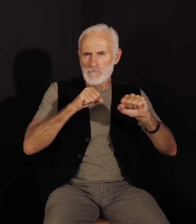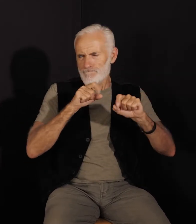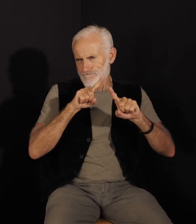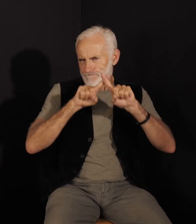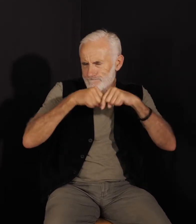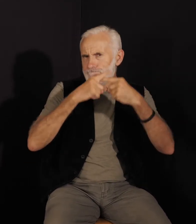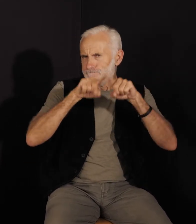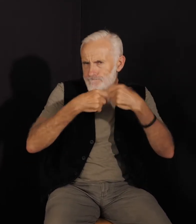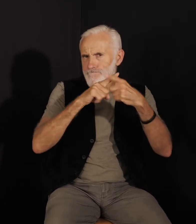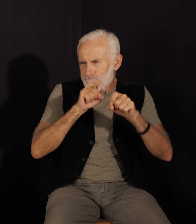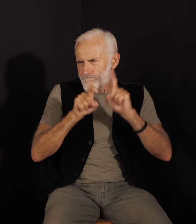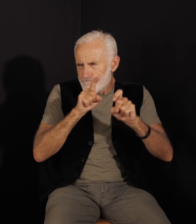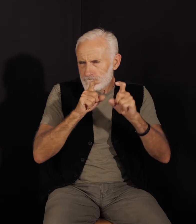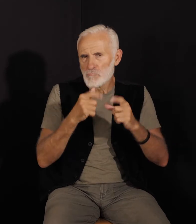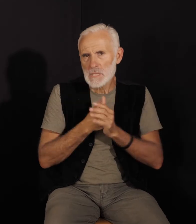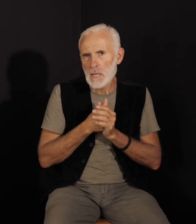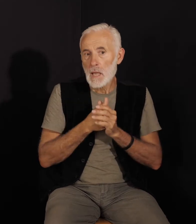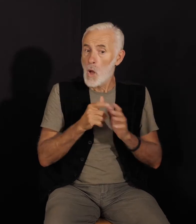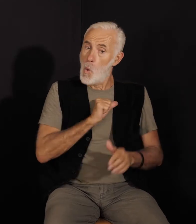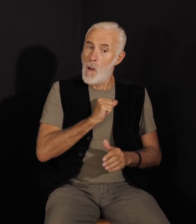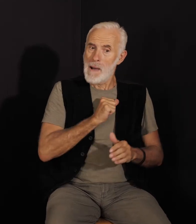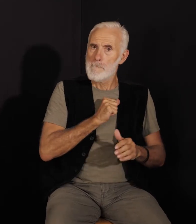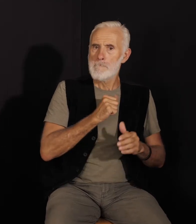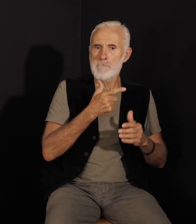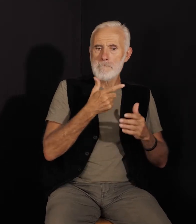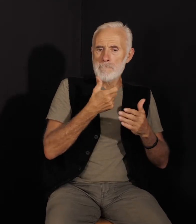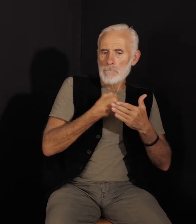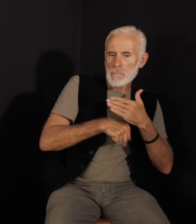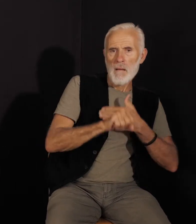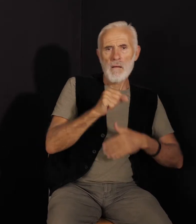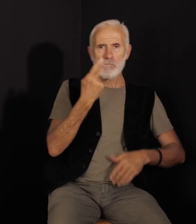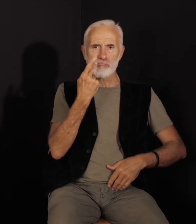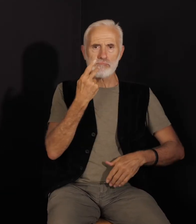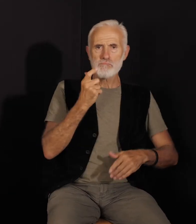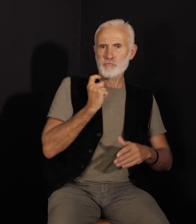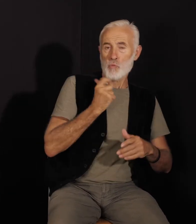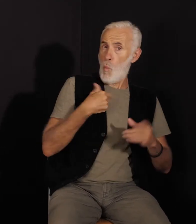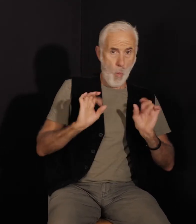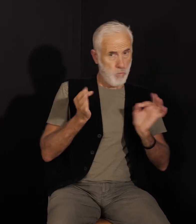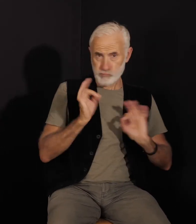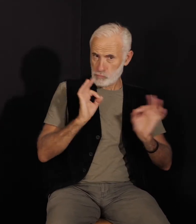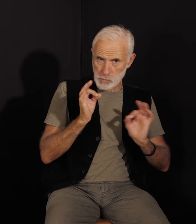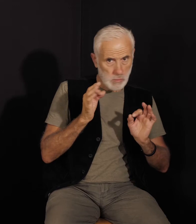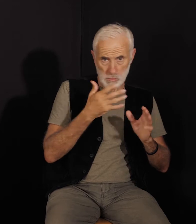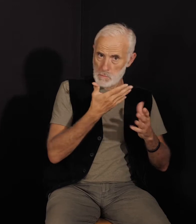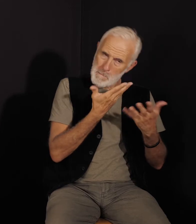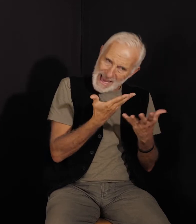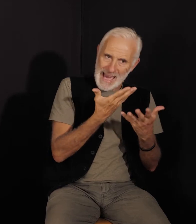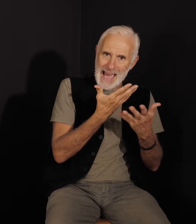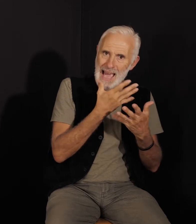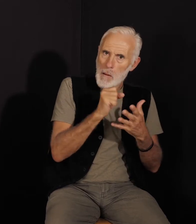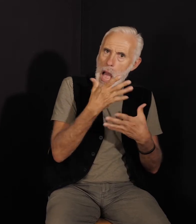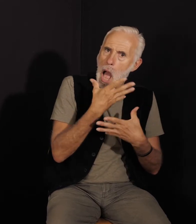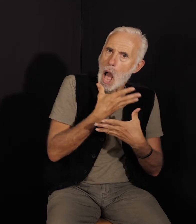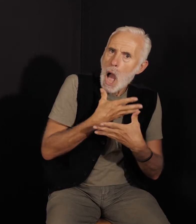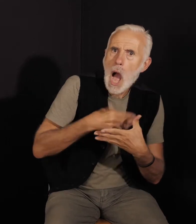Bronx, qui n'était pas d'une classe aisée, comment il a pu se faire accepter, comment ensuite il a rencontré tous